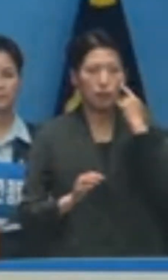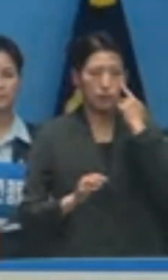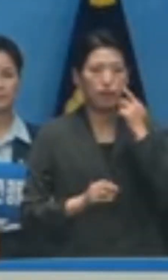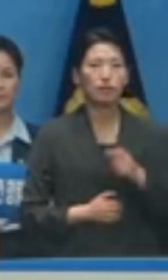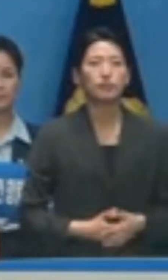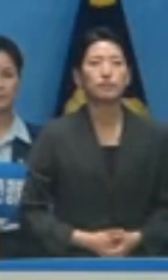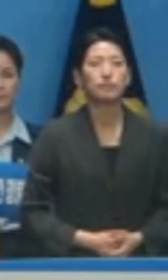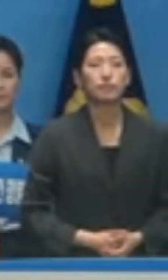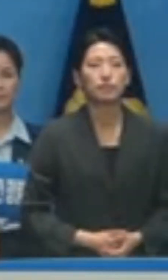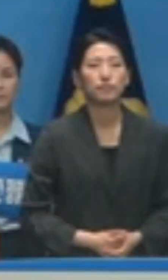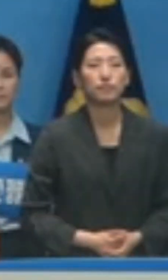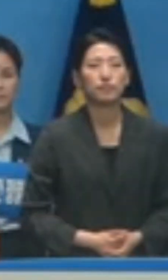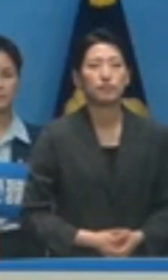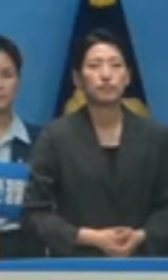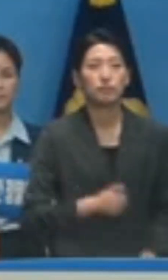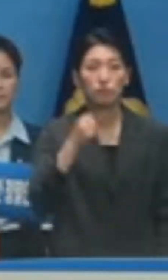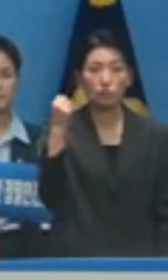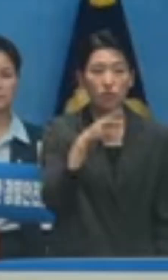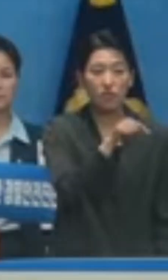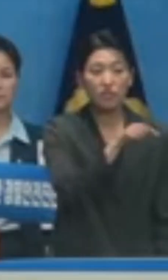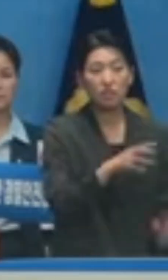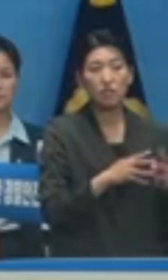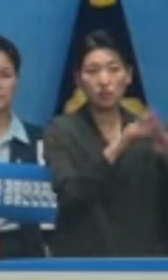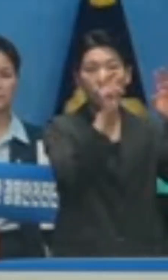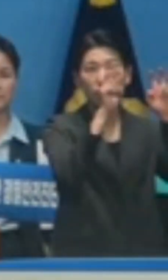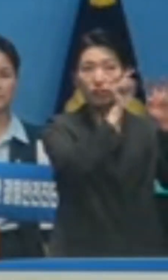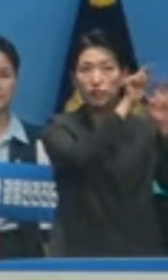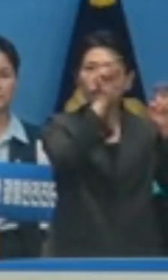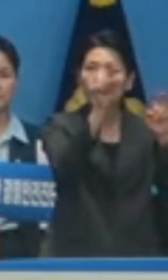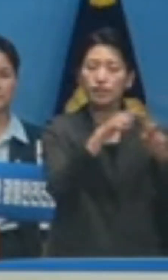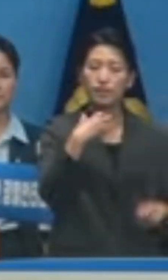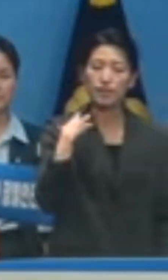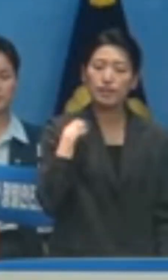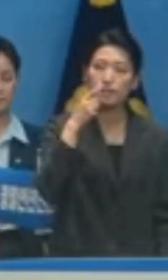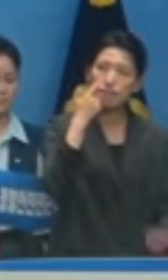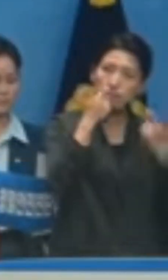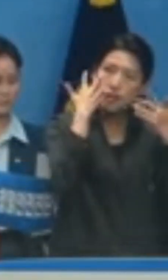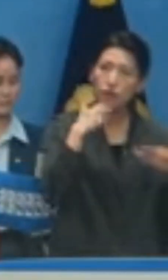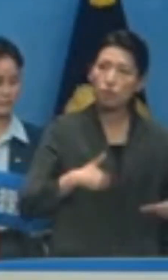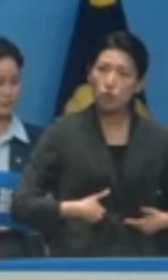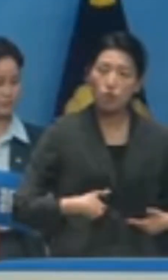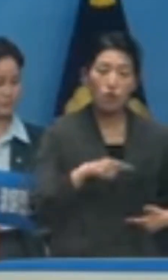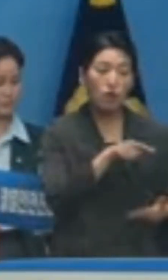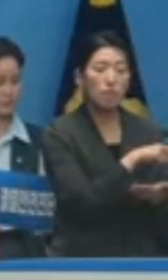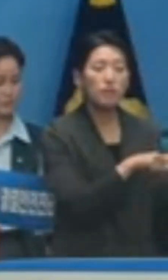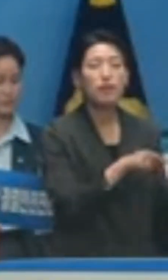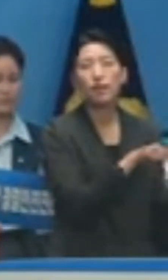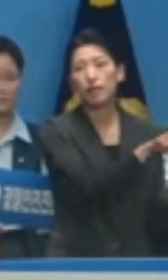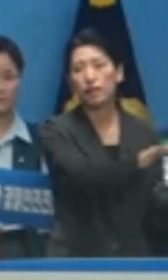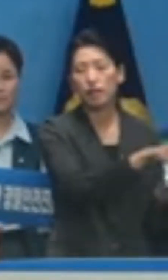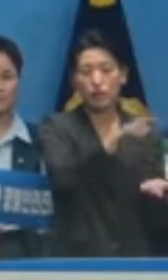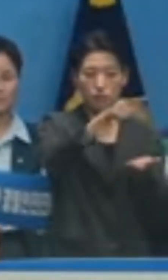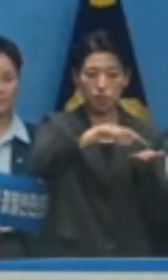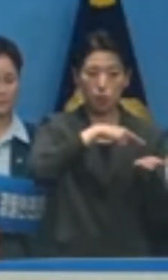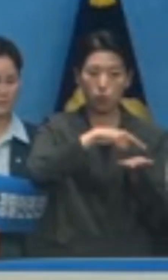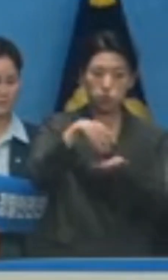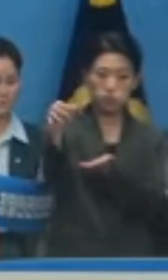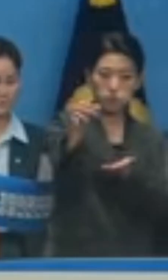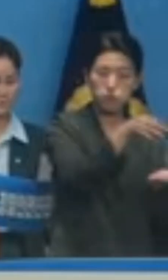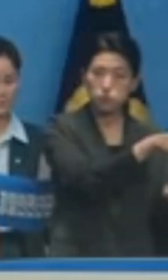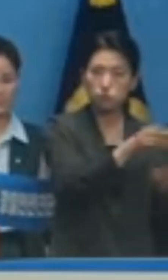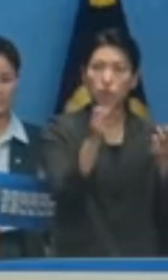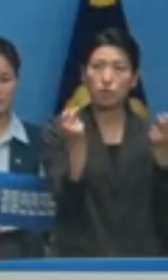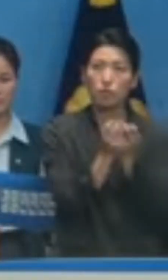또한 넥스트레인과 포스코 ENC는 책임 있는 자세로 피해 주민들을 위한 신속한 보상과 지원